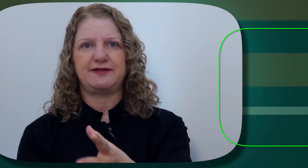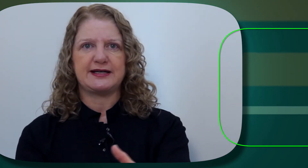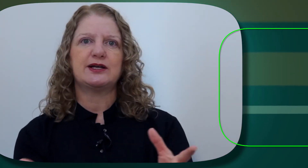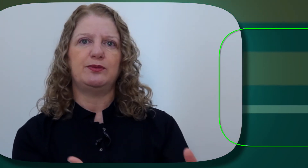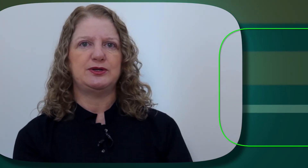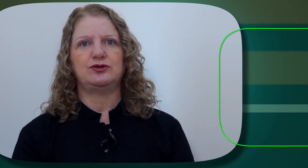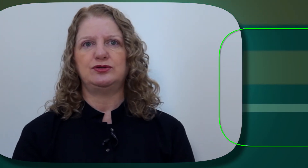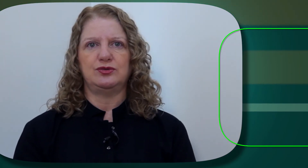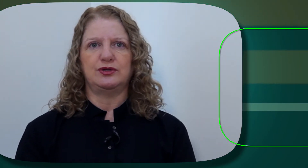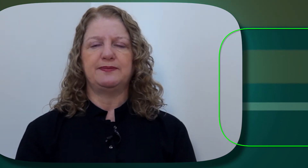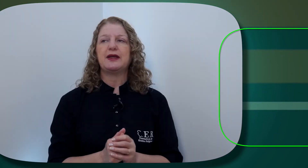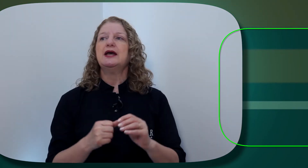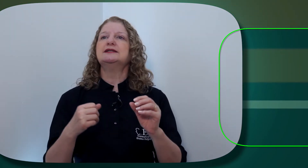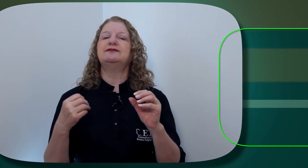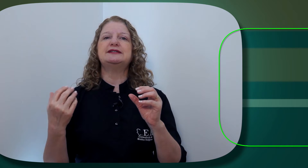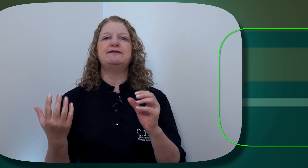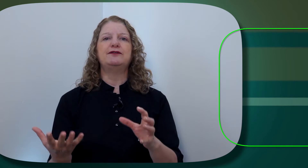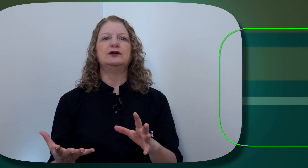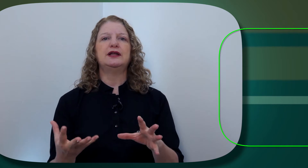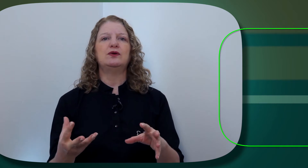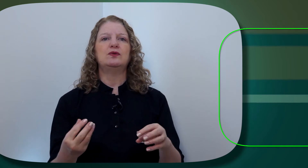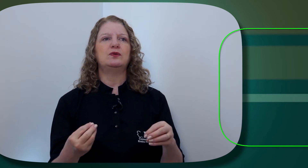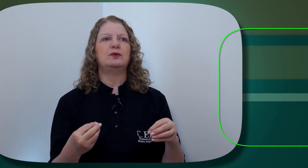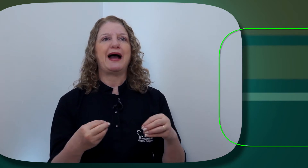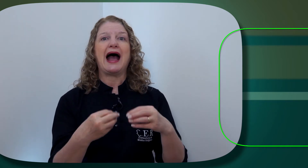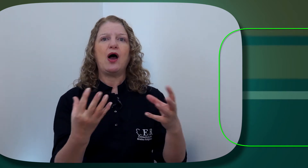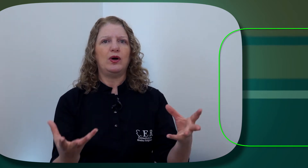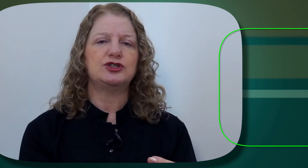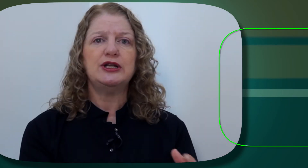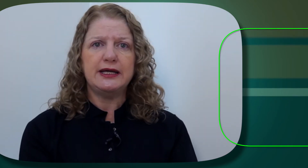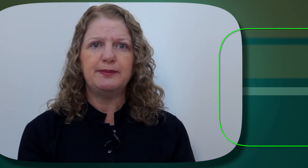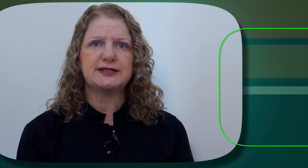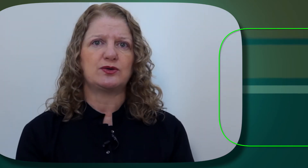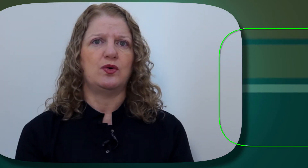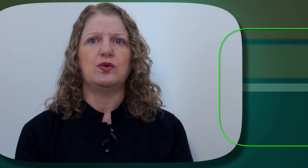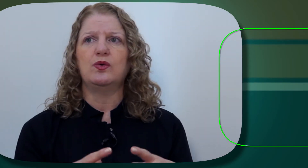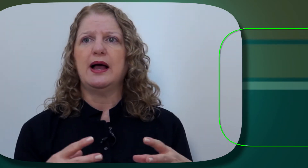faça com a pessoa surda. Se você for ter uma aula de Libras ou